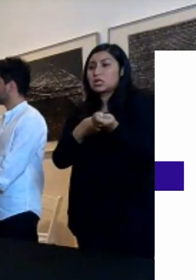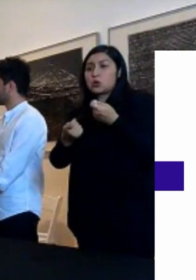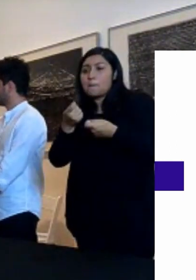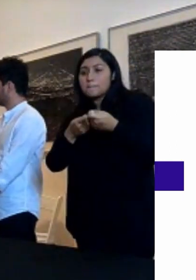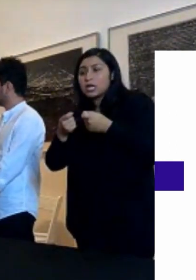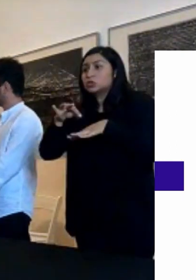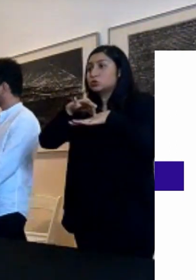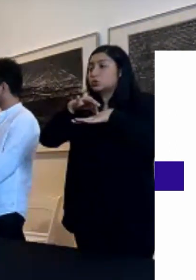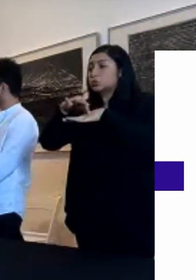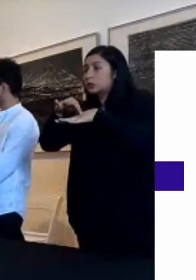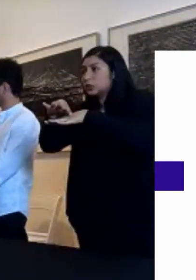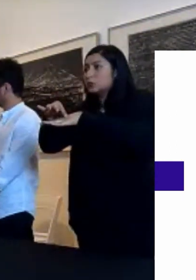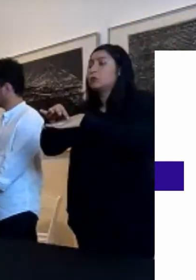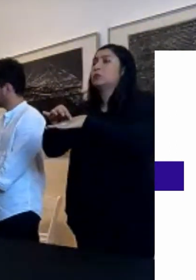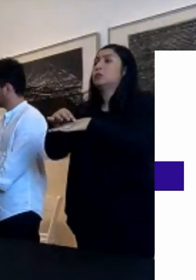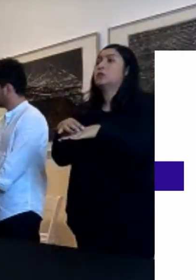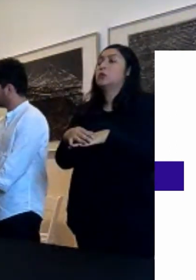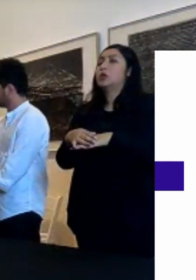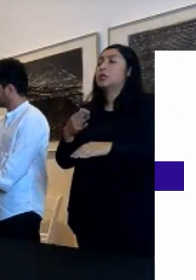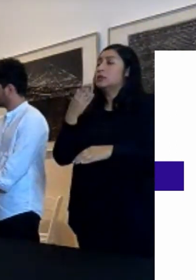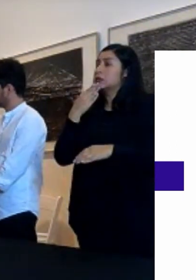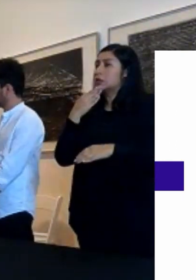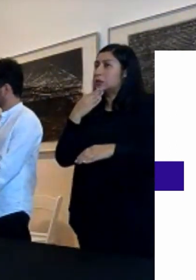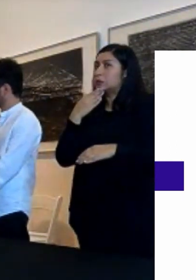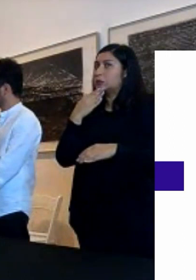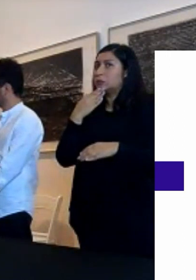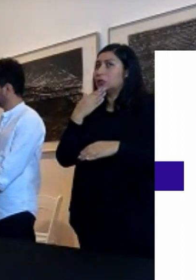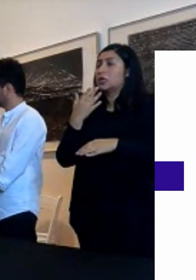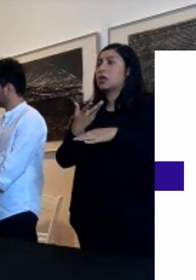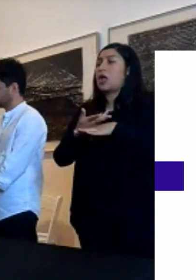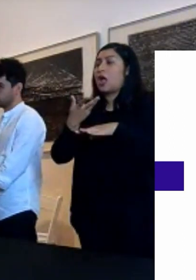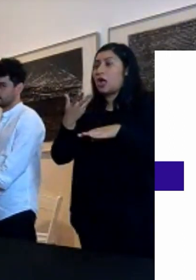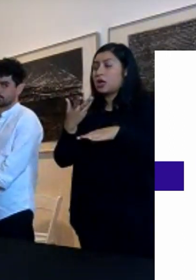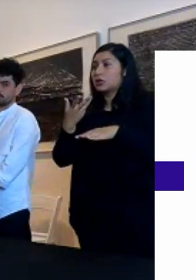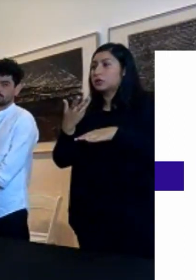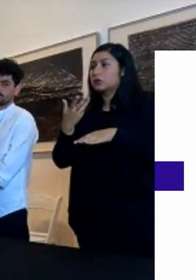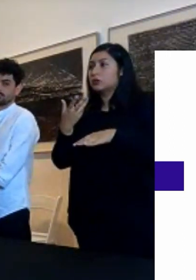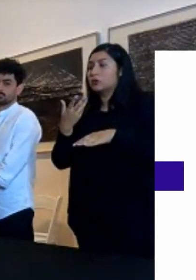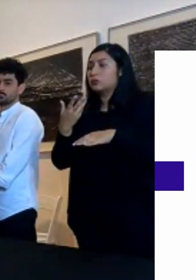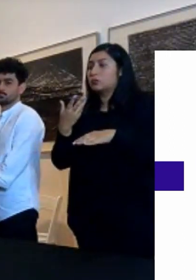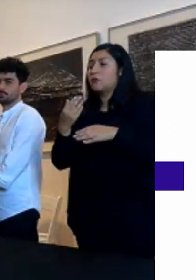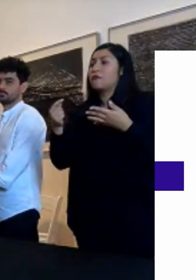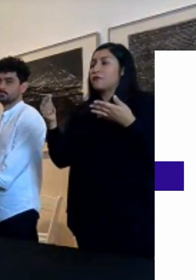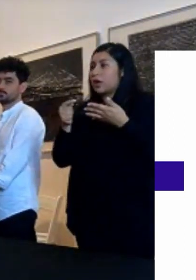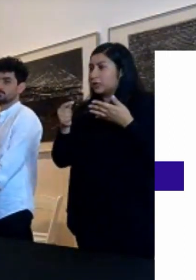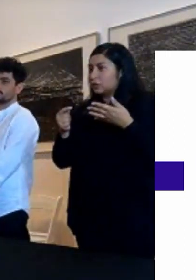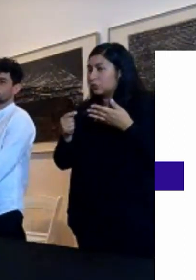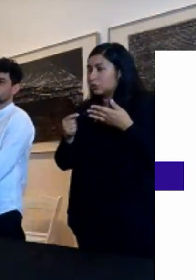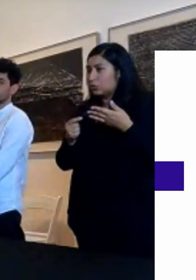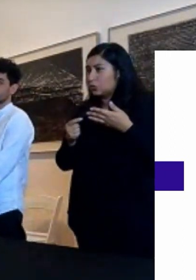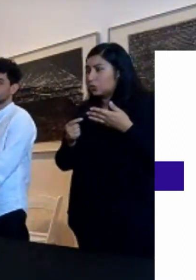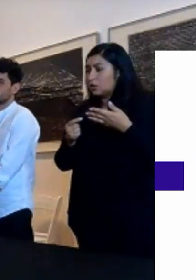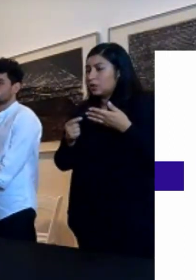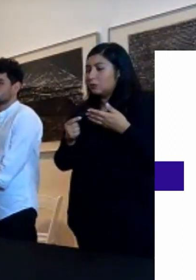el turismo. Entonces también hay un ejercicio o hay un efecto de alguna manera de desatención